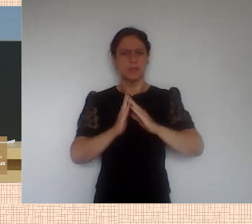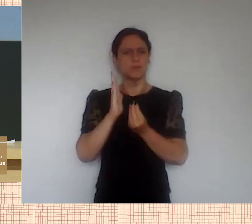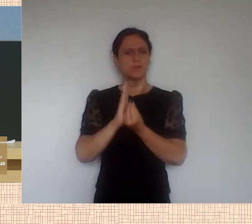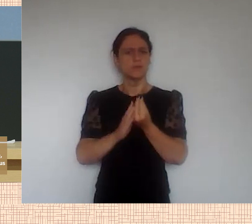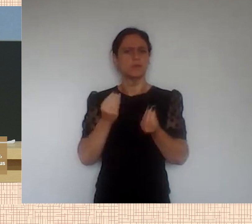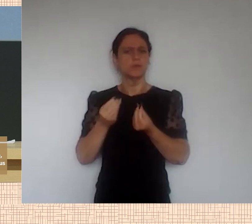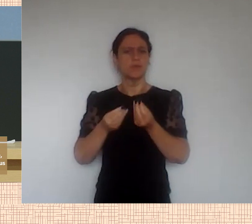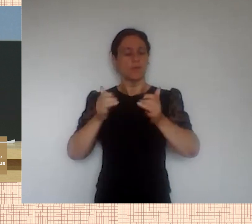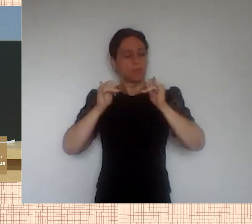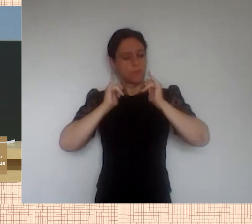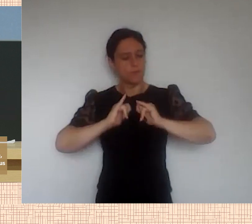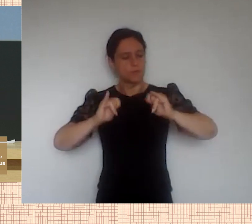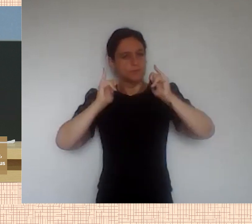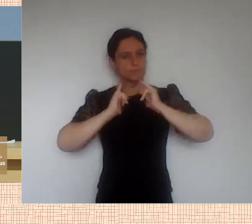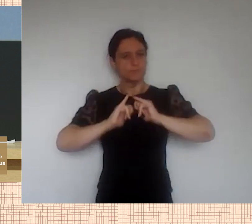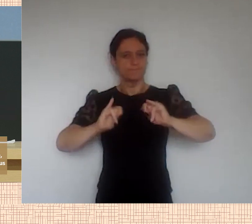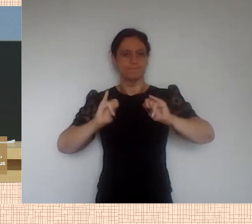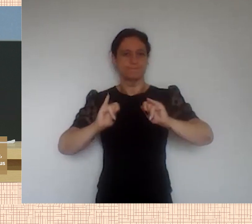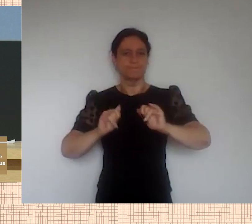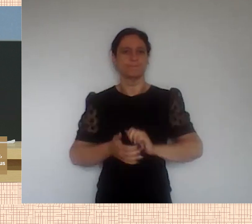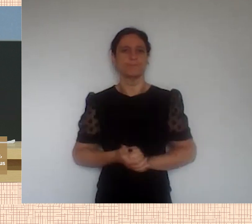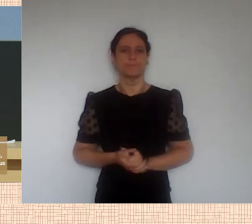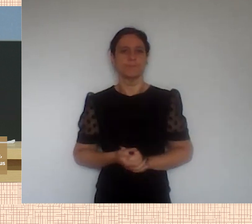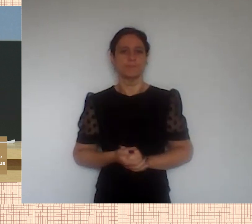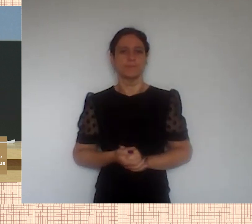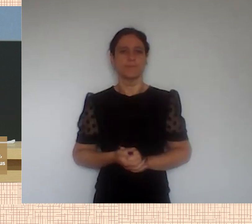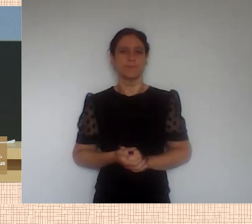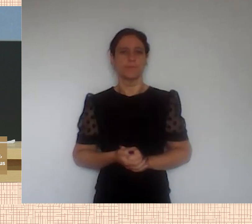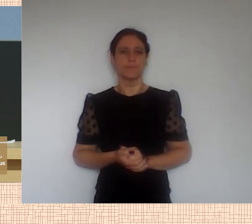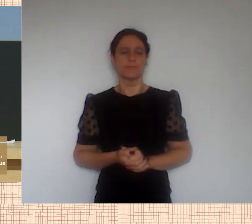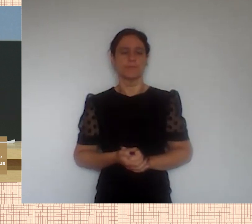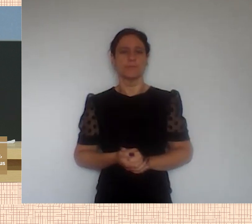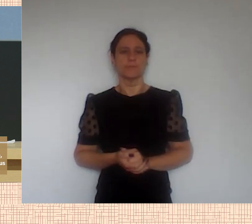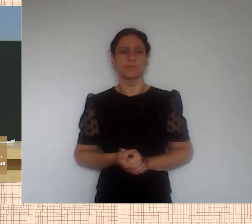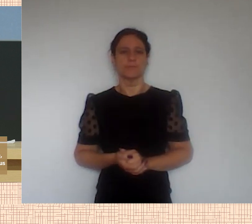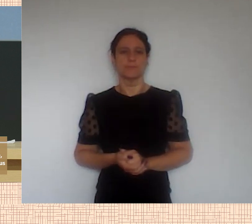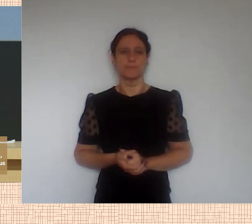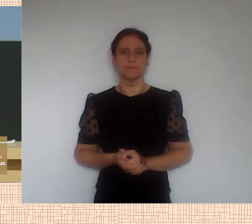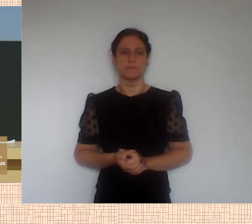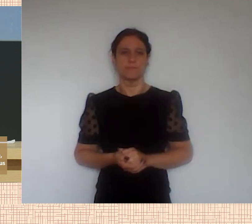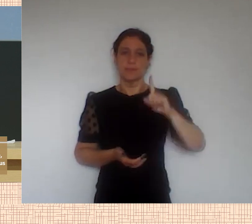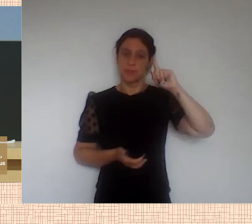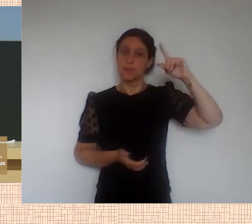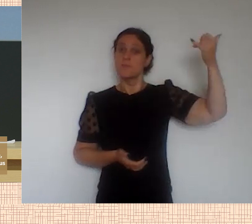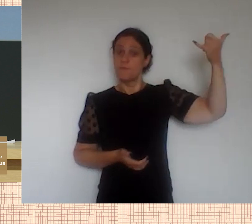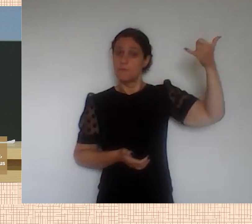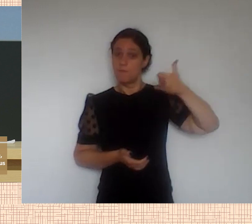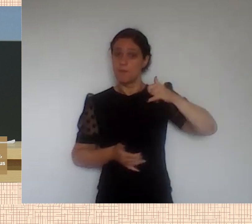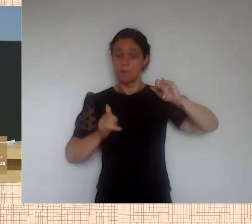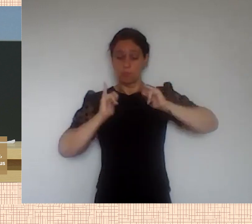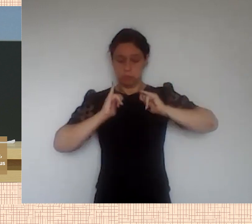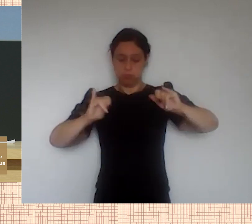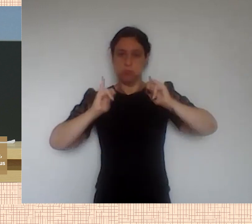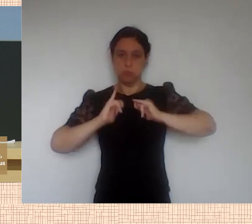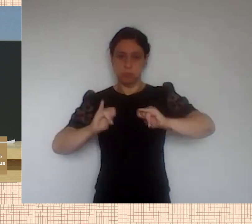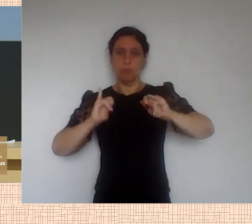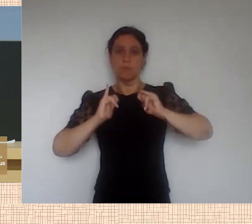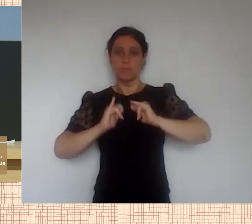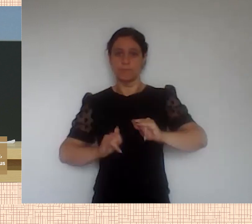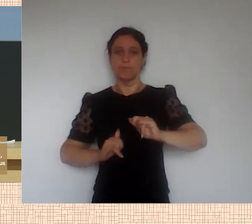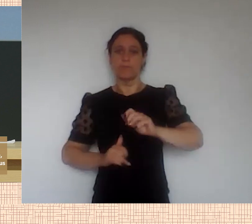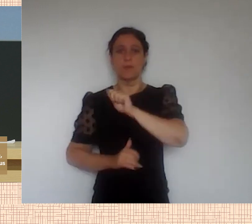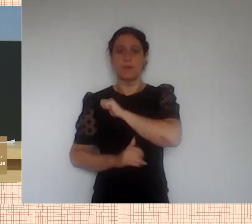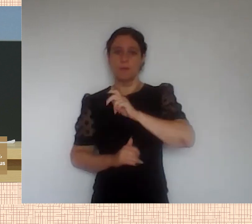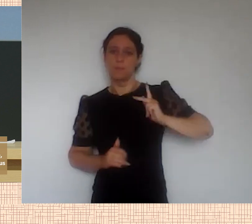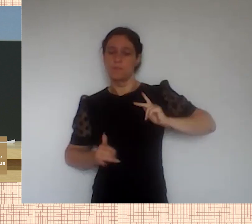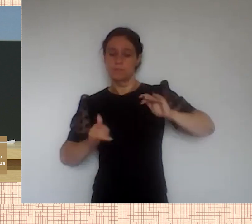A palavra do apóstolo traz a própria palavra da vida, traz a vida eterna, traz vida, a vida, não é?